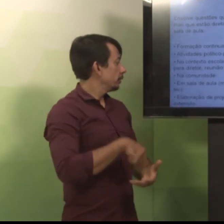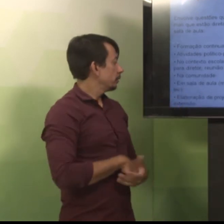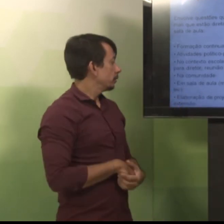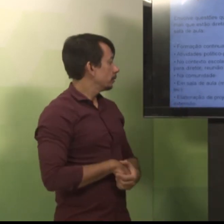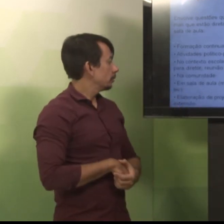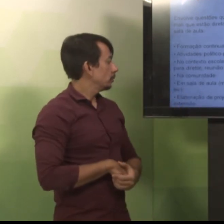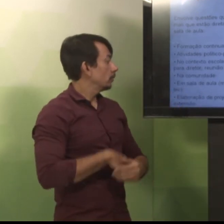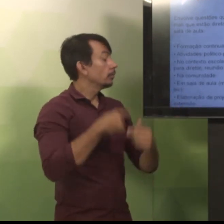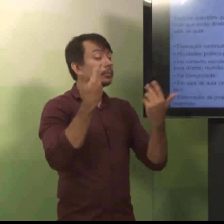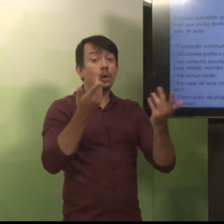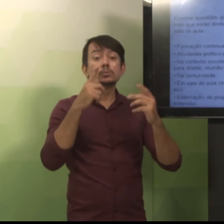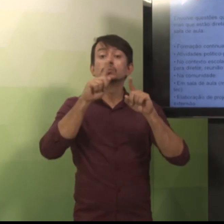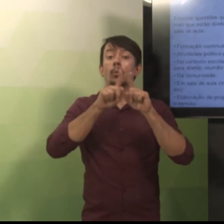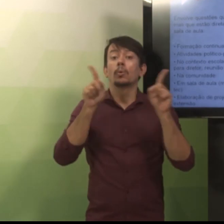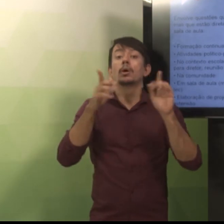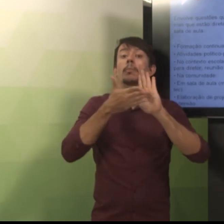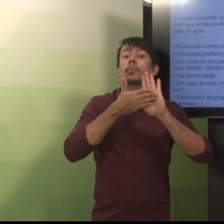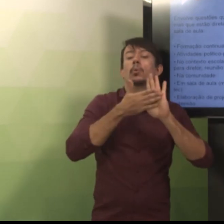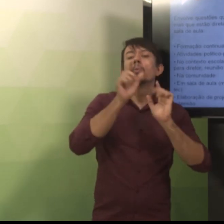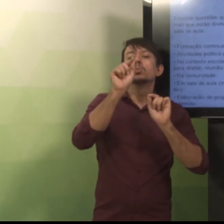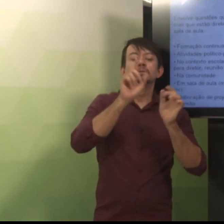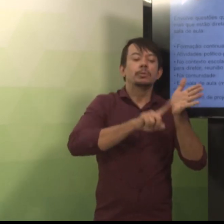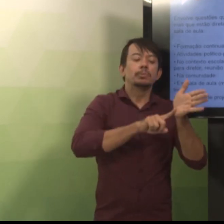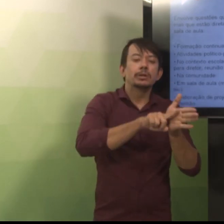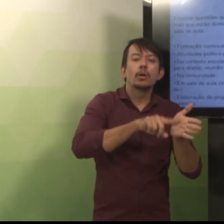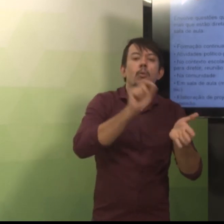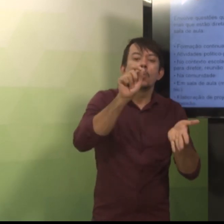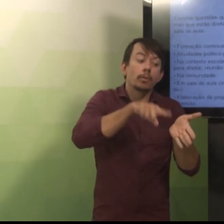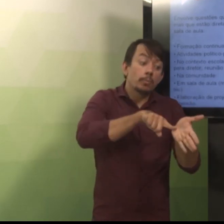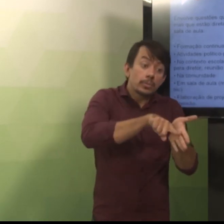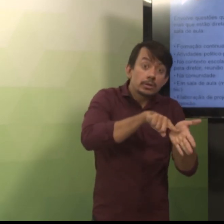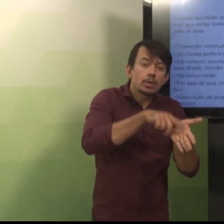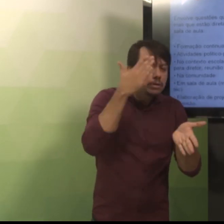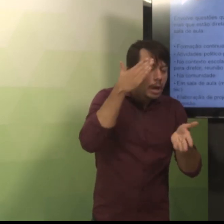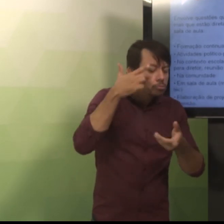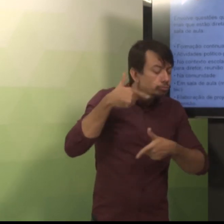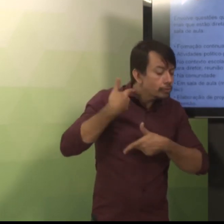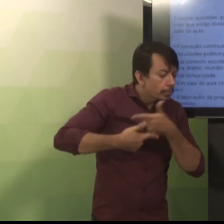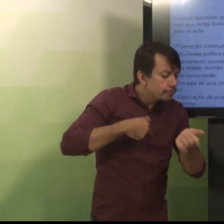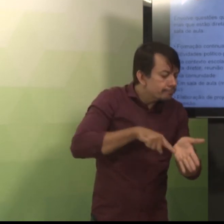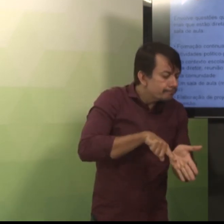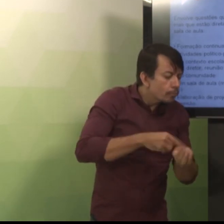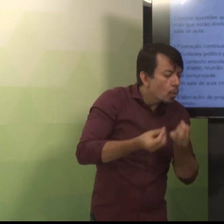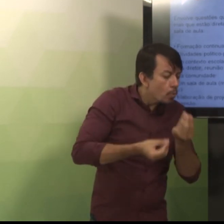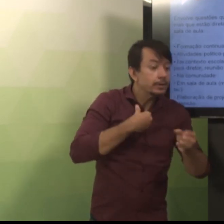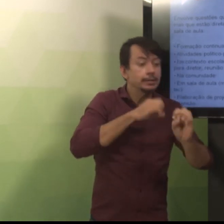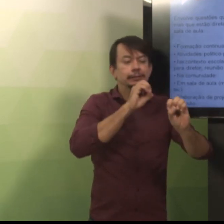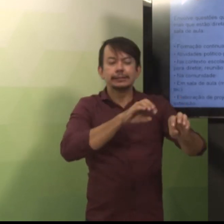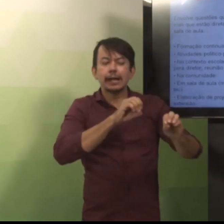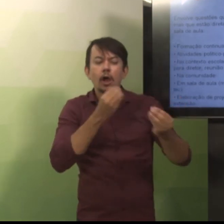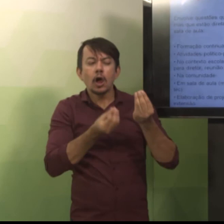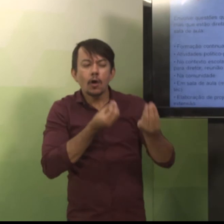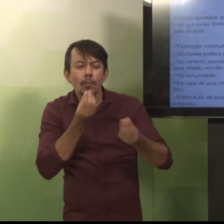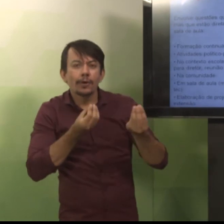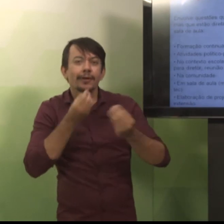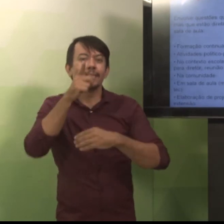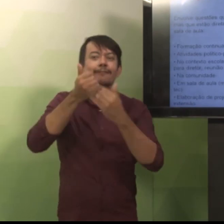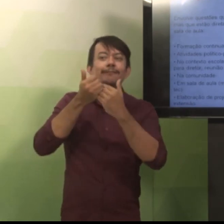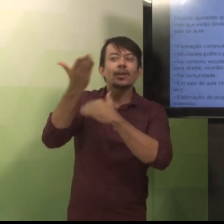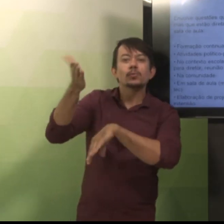essa interação. É necessário também que haja uma proposta, uma pesquisa para o processo de ensino,